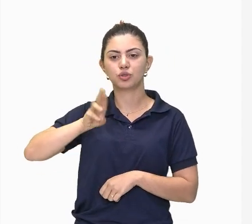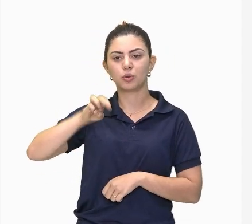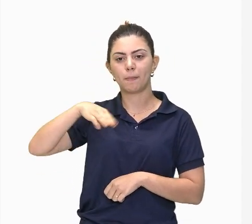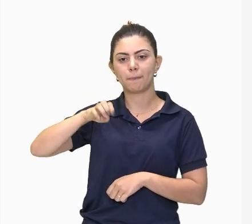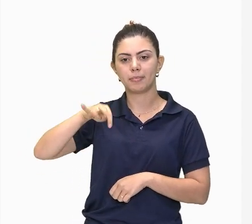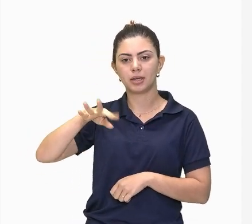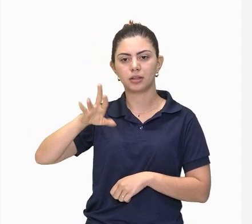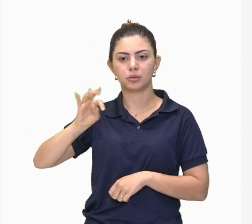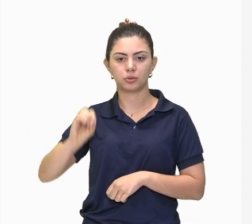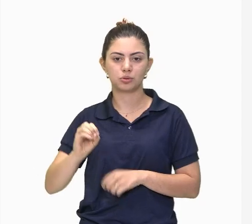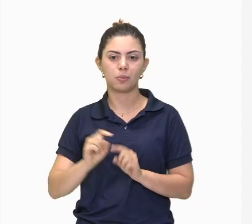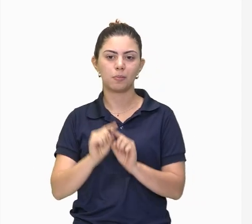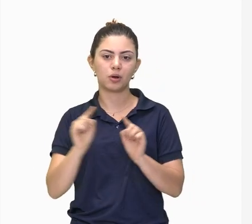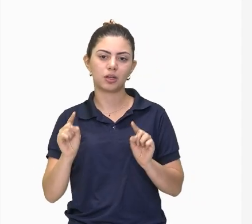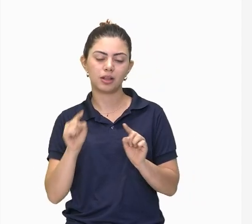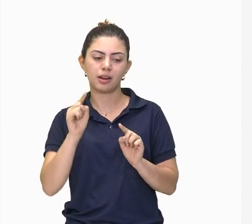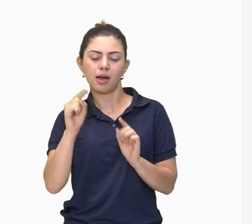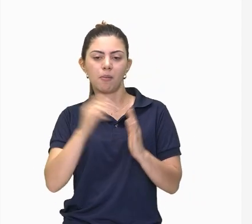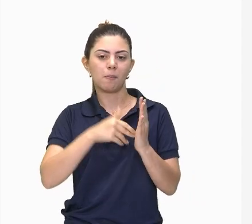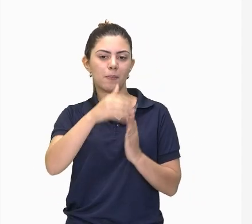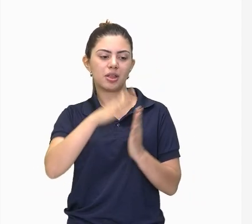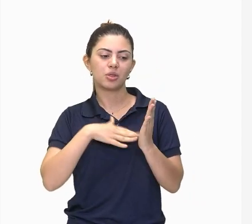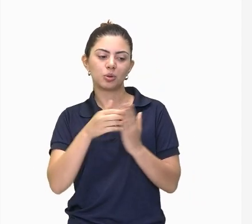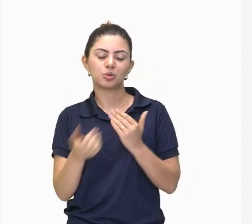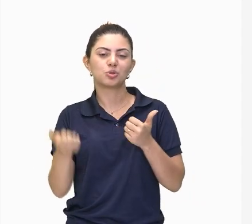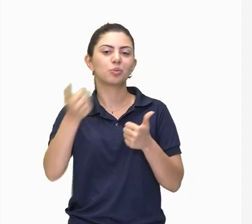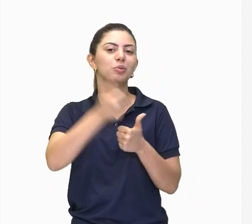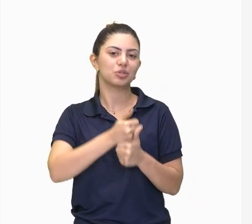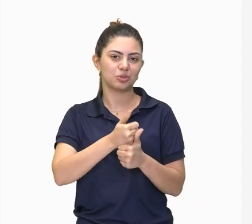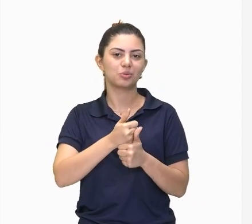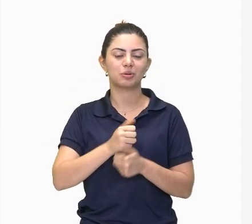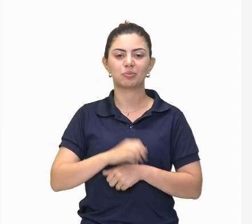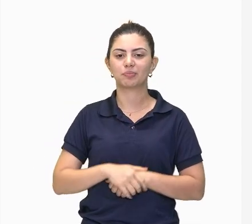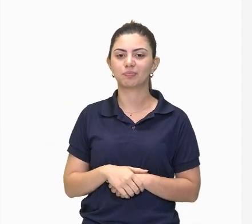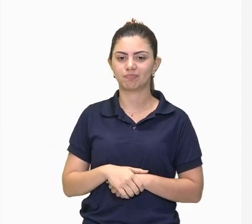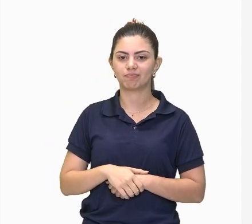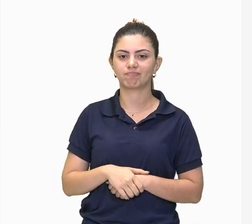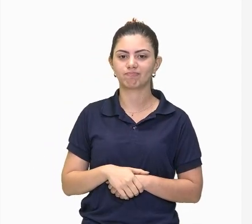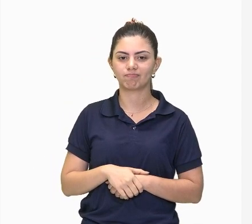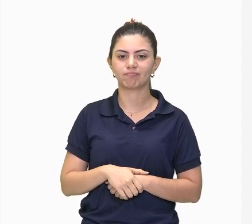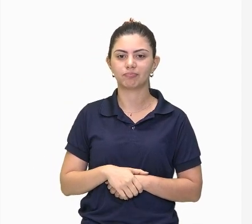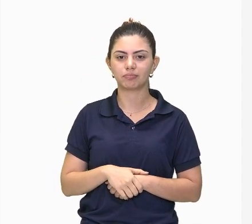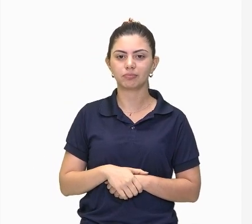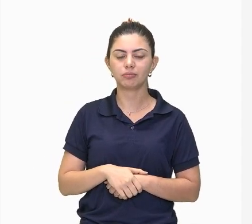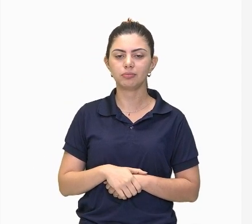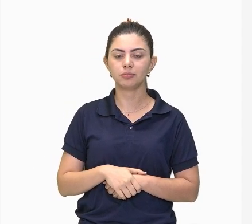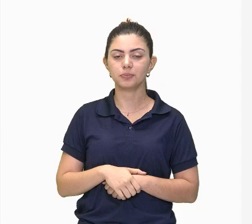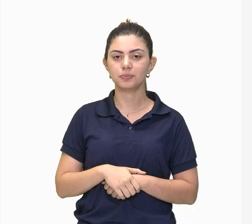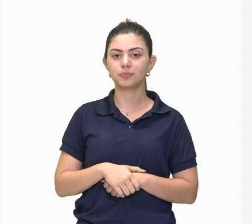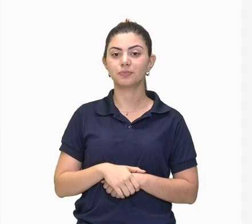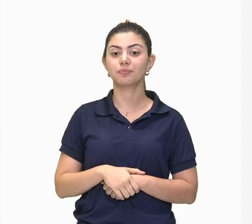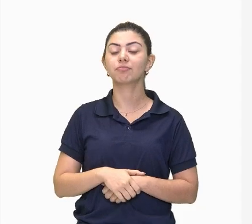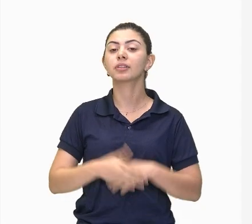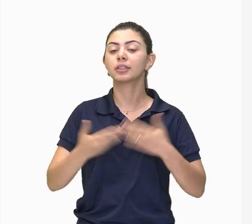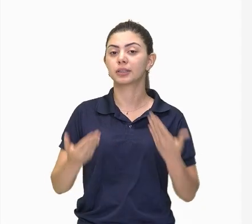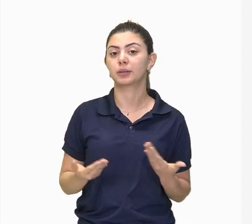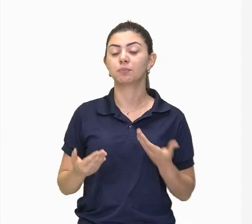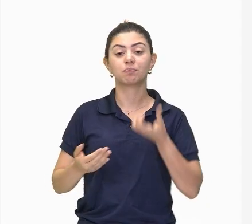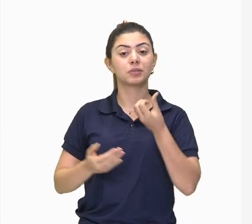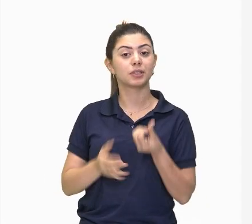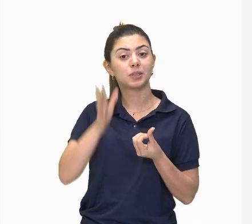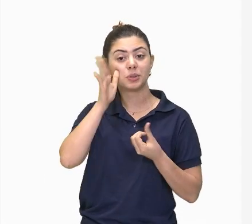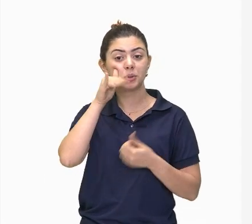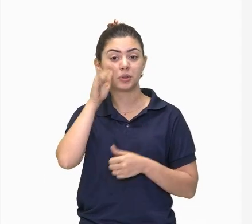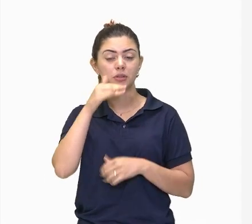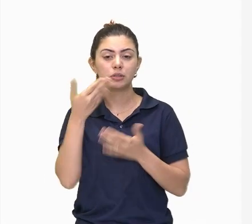histórico e imponente, o pintor substituiu os animais. Continuando. Fato curioso: